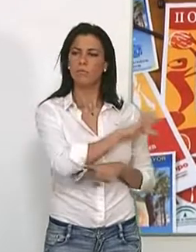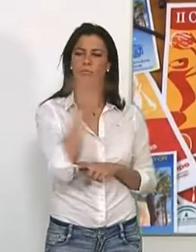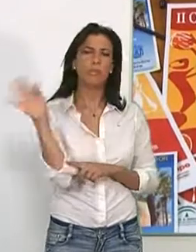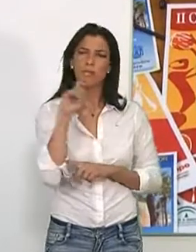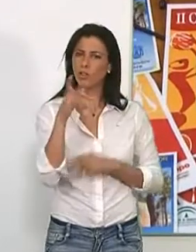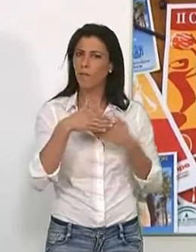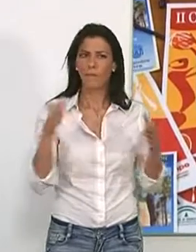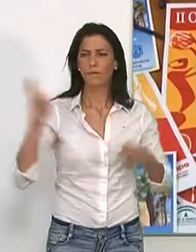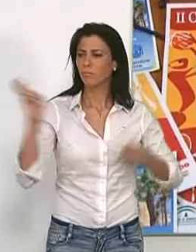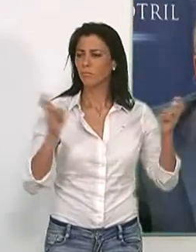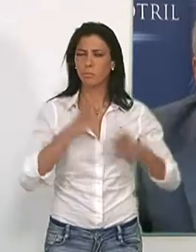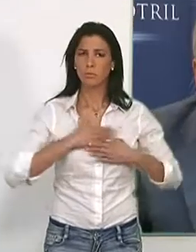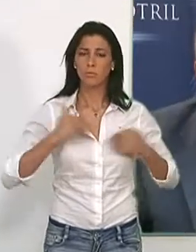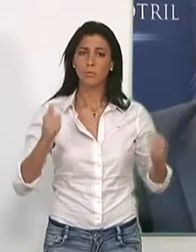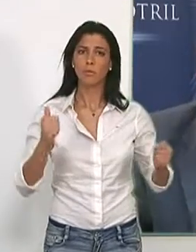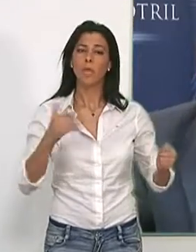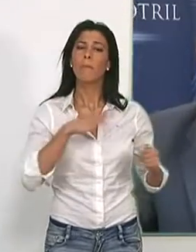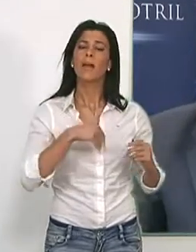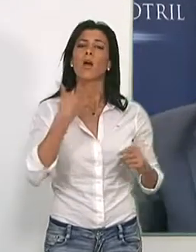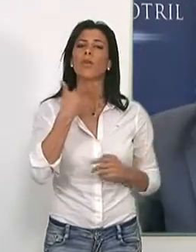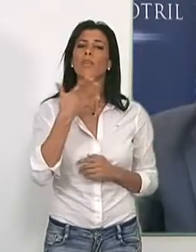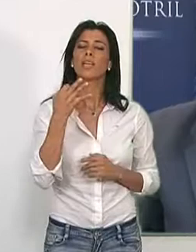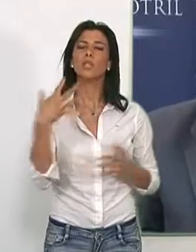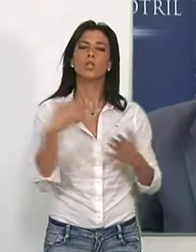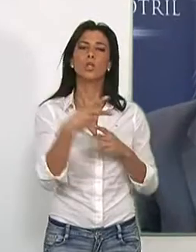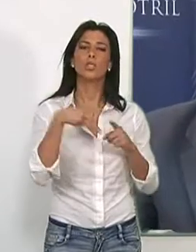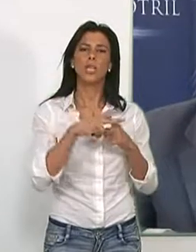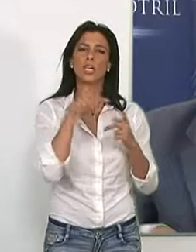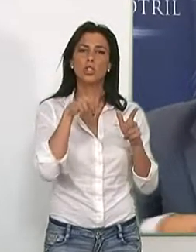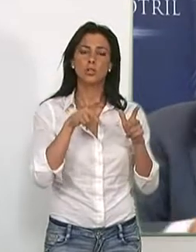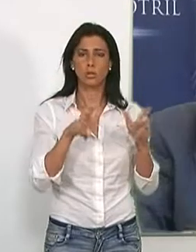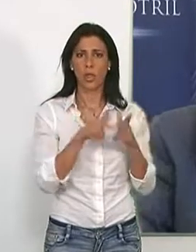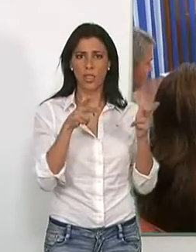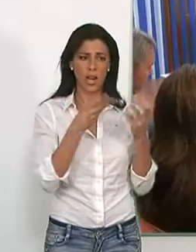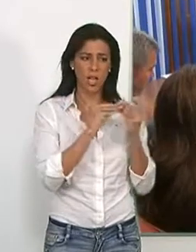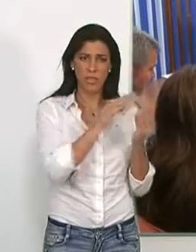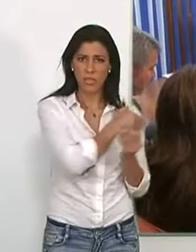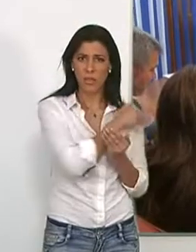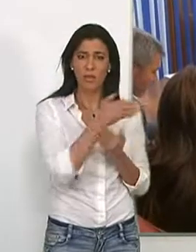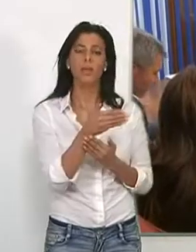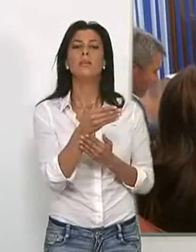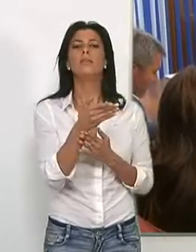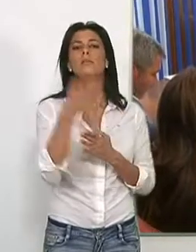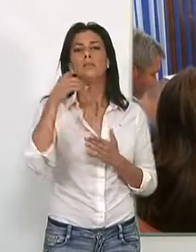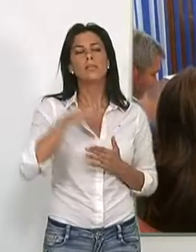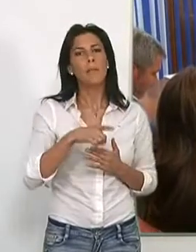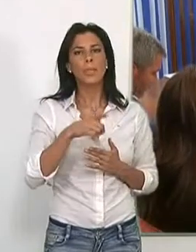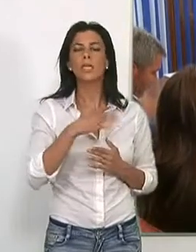puerta abiertas en el que se darán a conocer todos los talleres sociales que se vienen llevando a cabo y que se